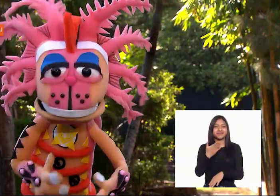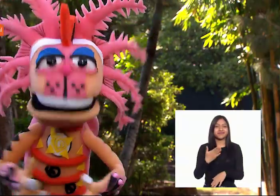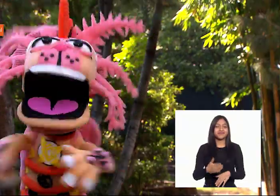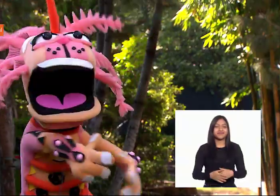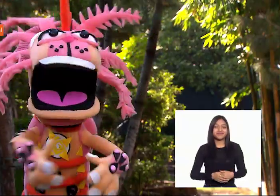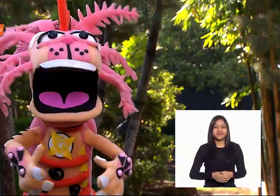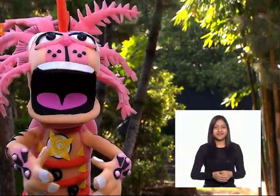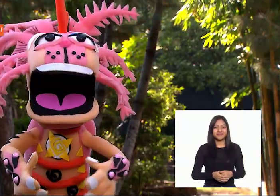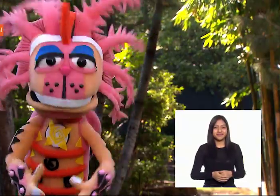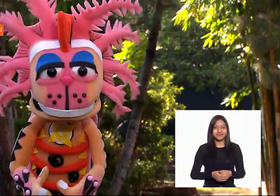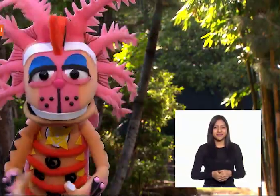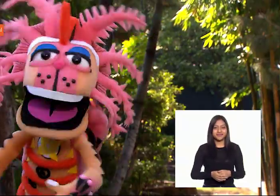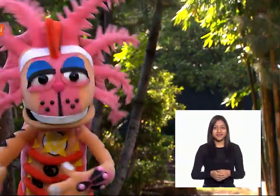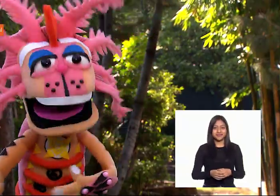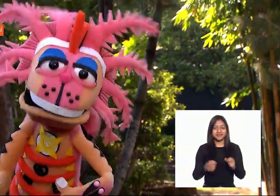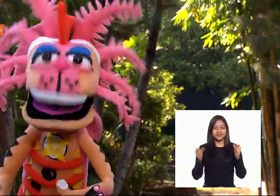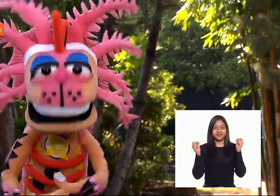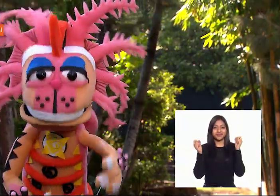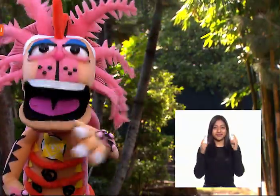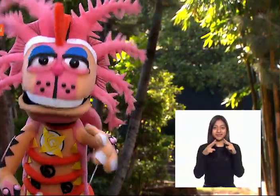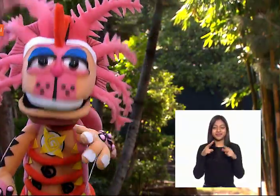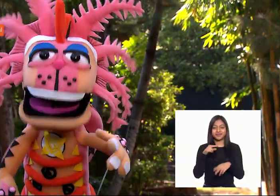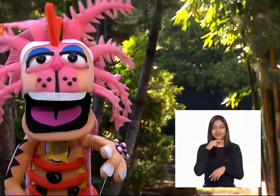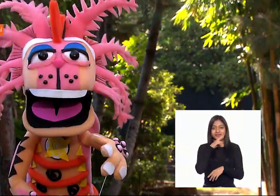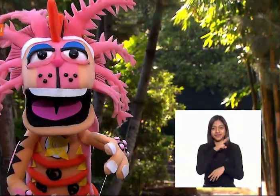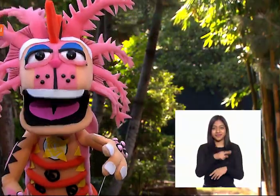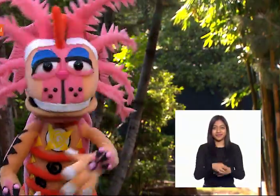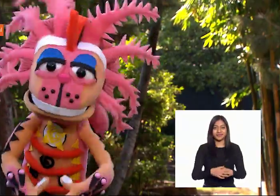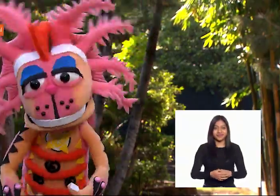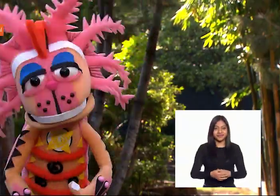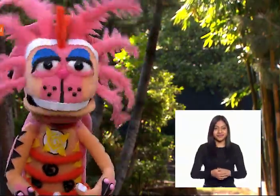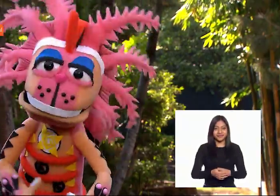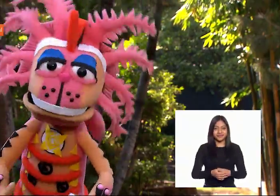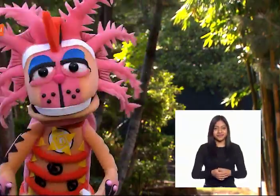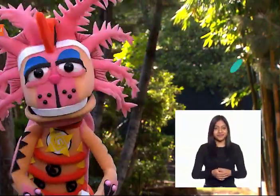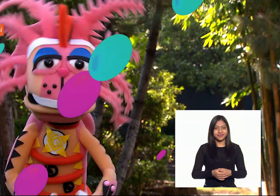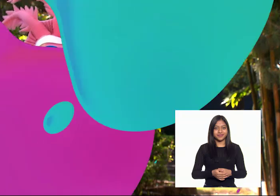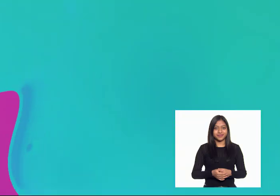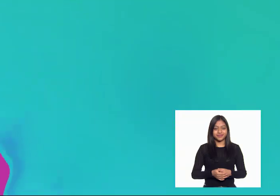¡Muy bien! ¡Nos vemos pronto!